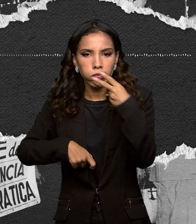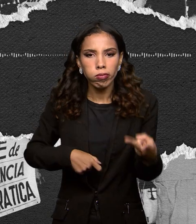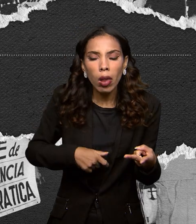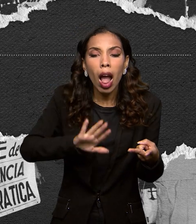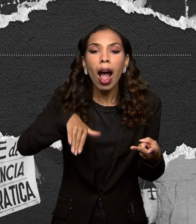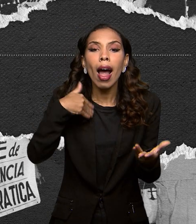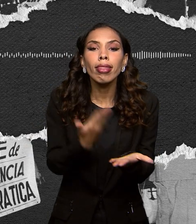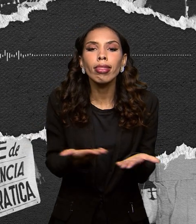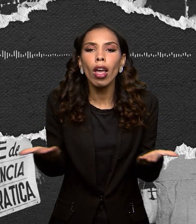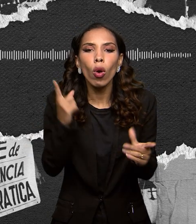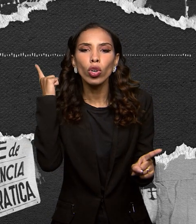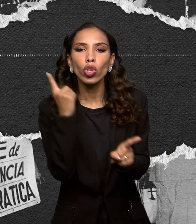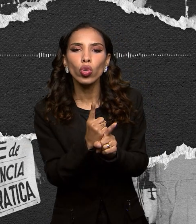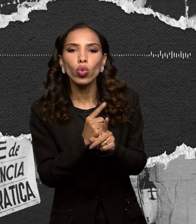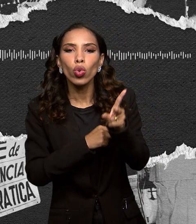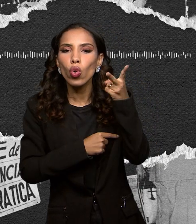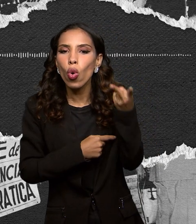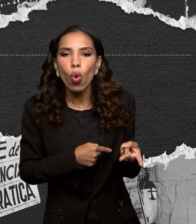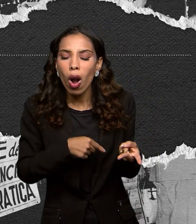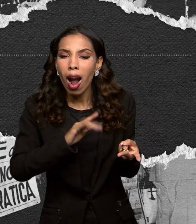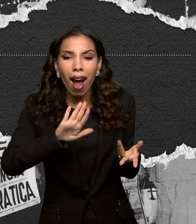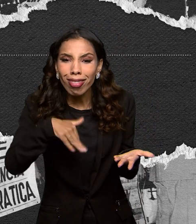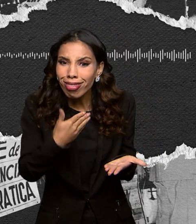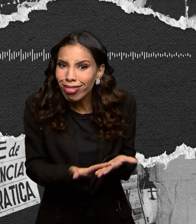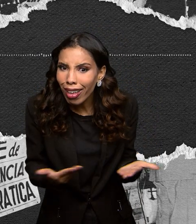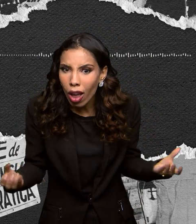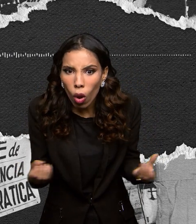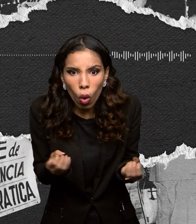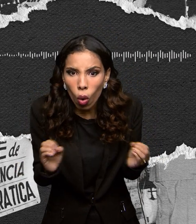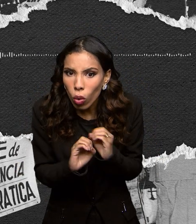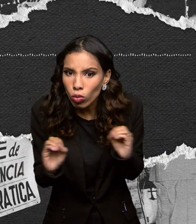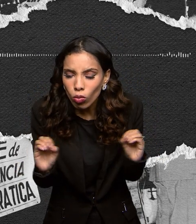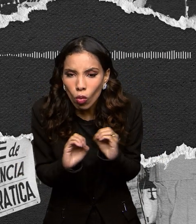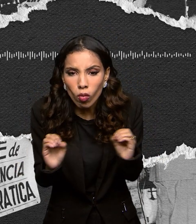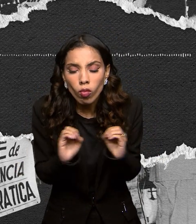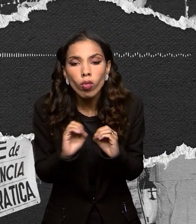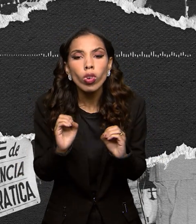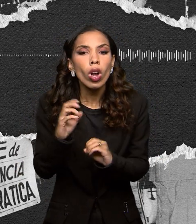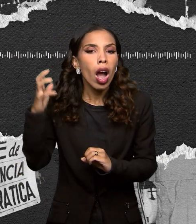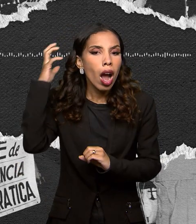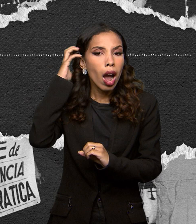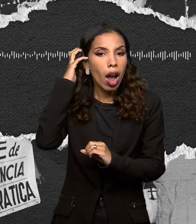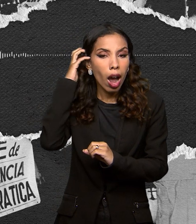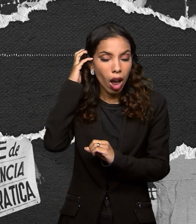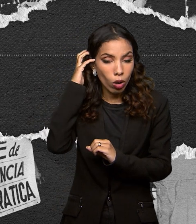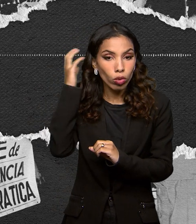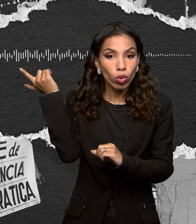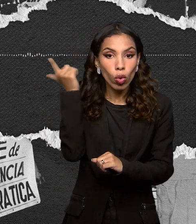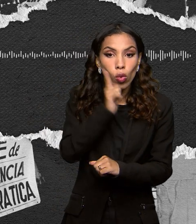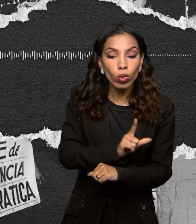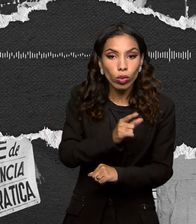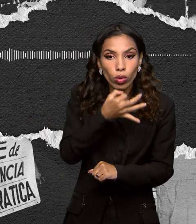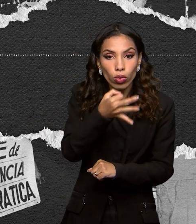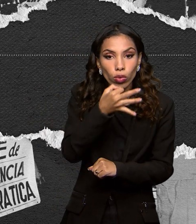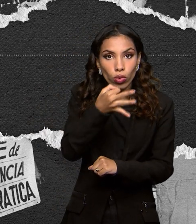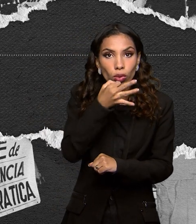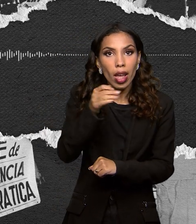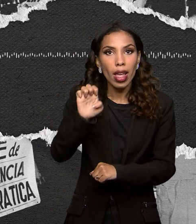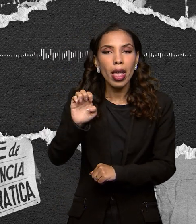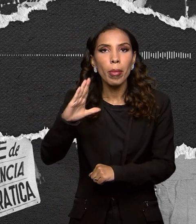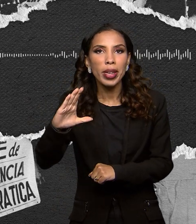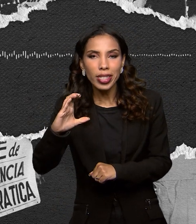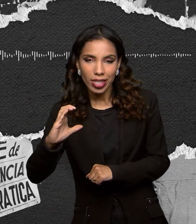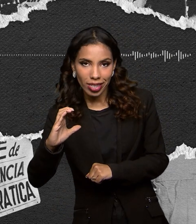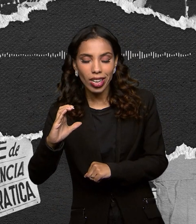pela ditadura, desaparecido até hoje. O áudio foi recuperado no especial de 50 anos do golpe, feito pela EBC.